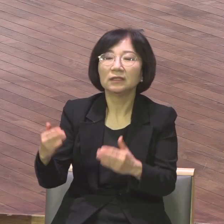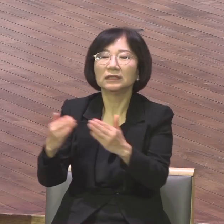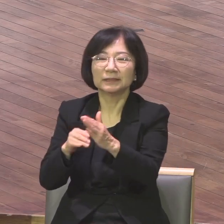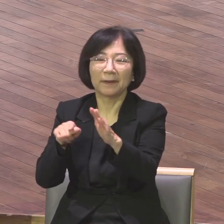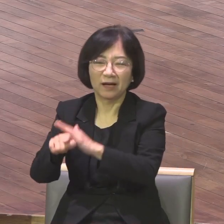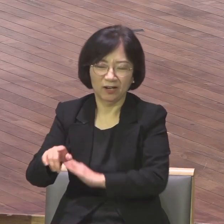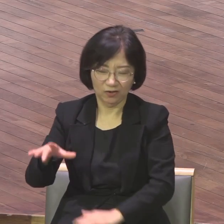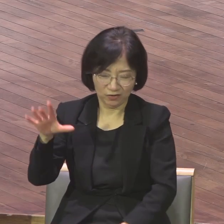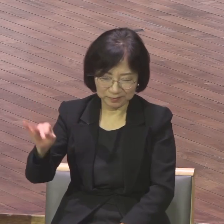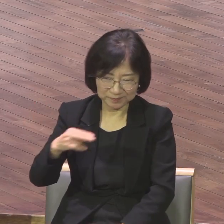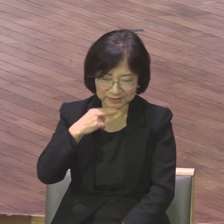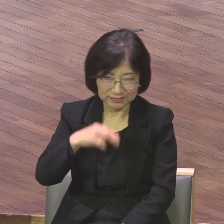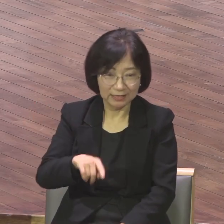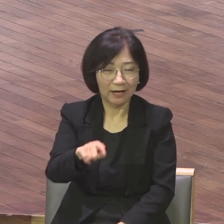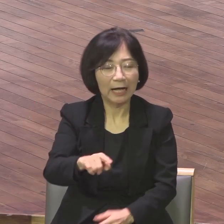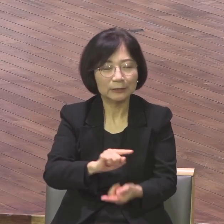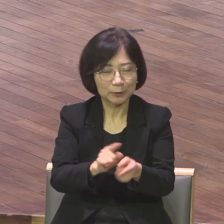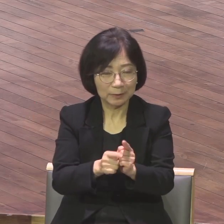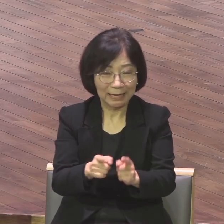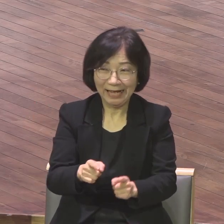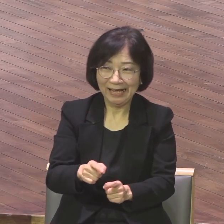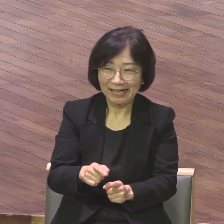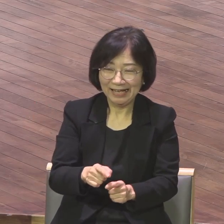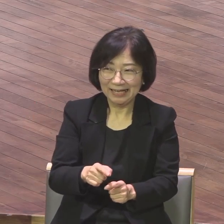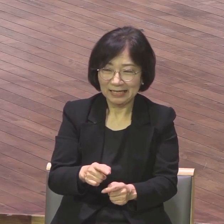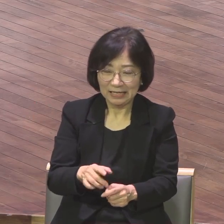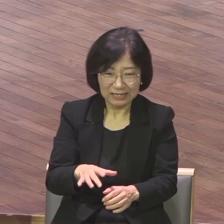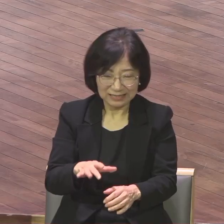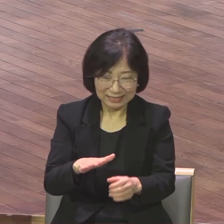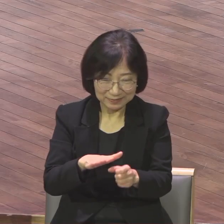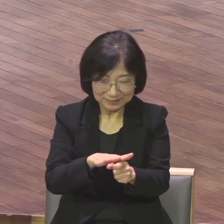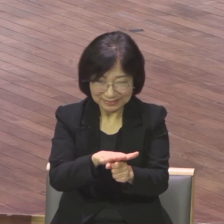표현해보세요. 어색하죠, 처음에는. 어색하죠. 우리나라 문화가